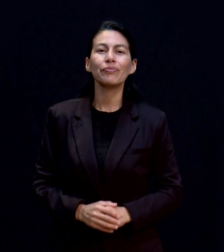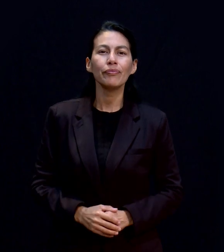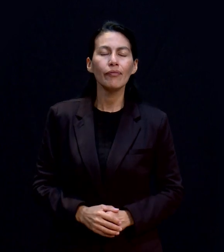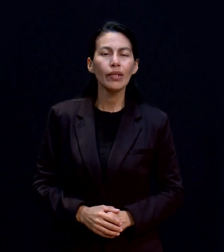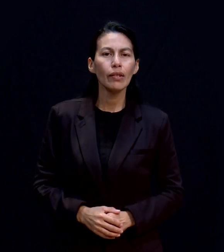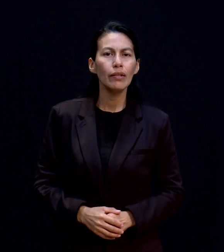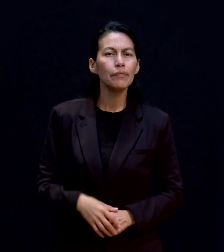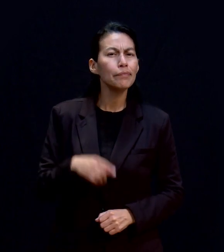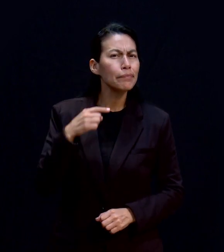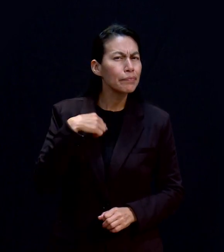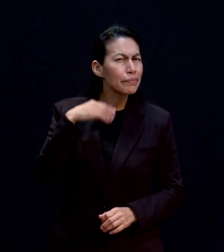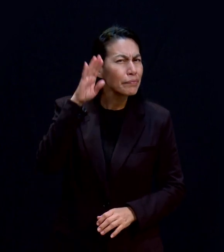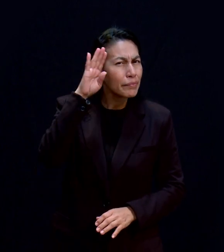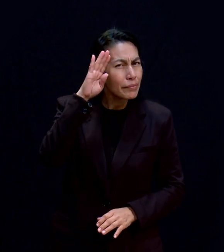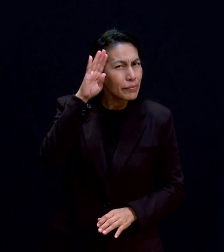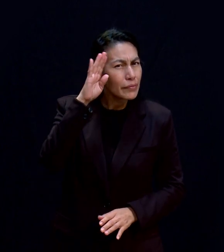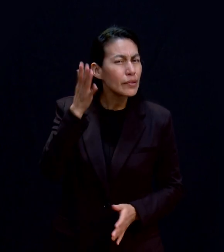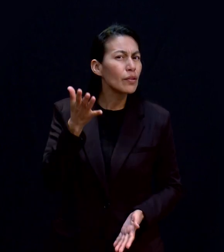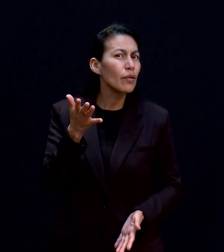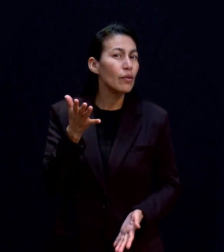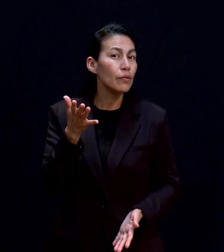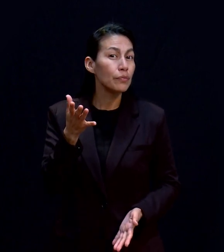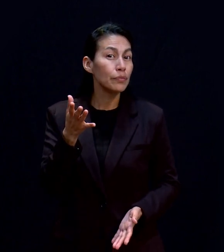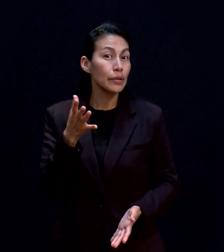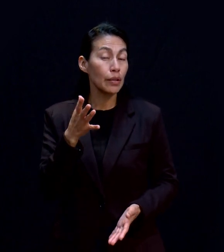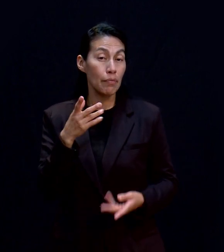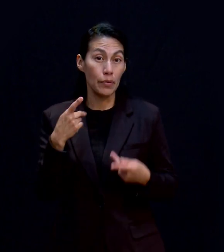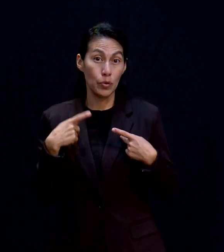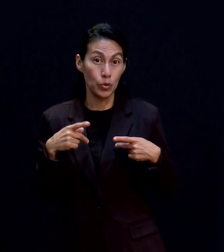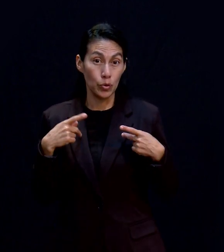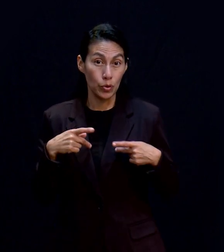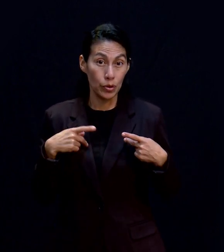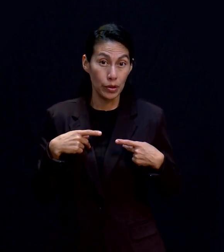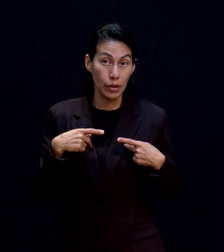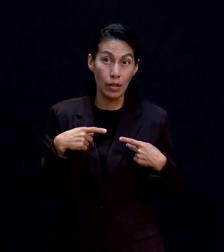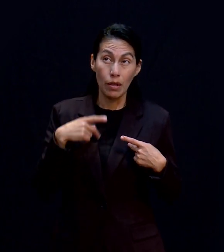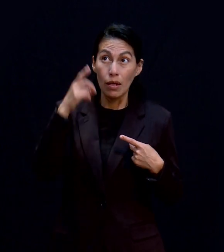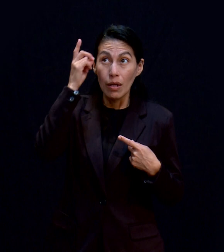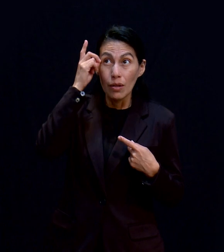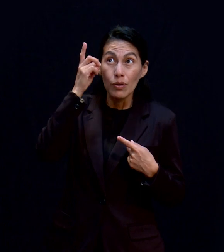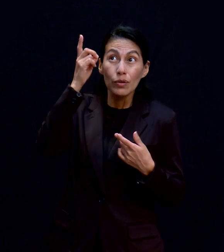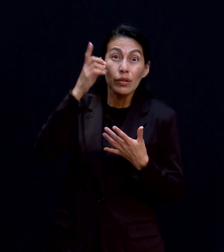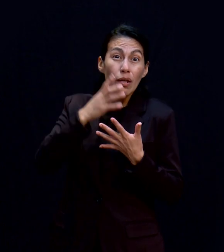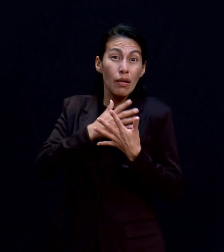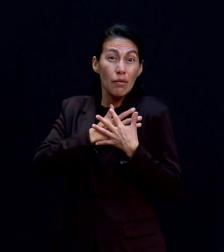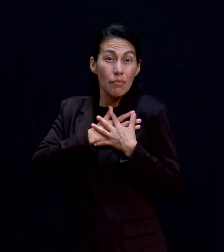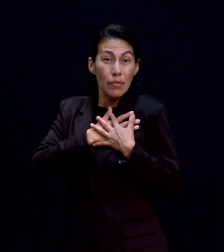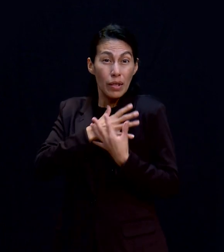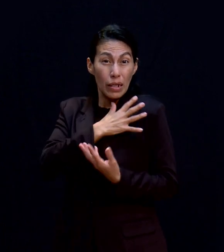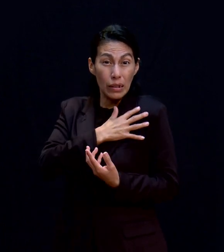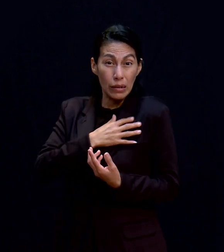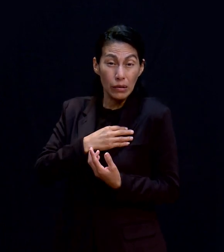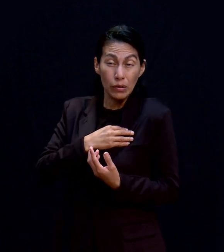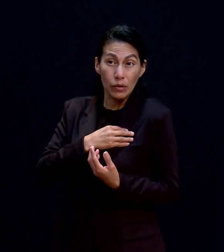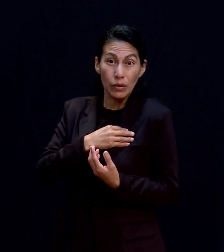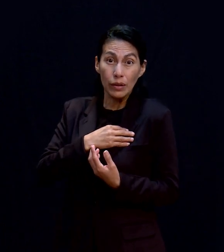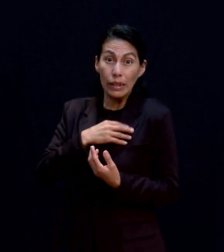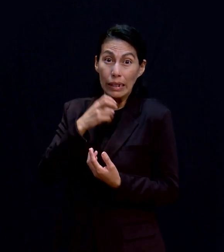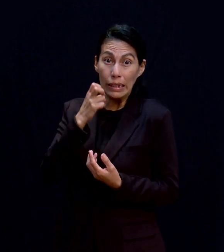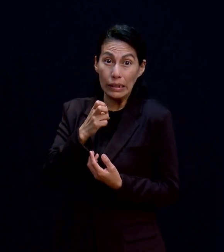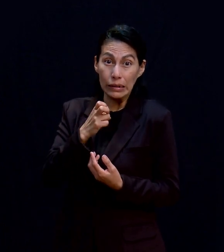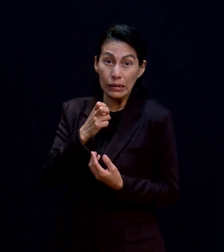que el cristiano hijo de dios debería colocarse allí donde dios está